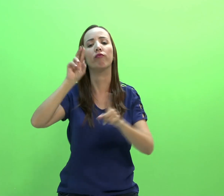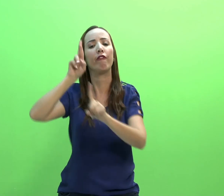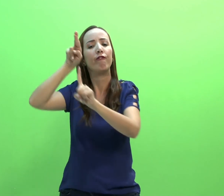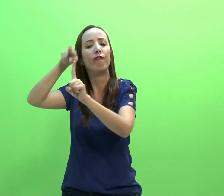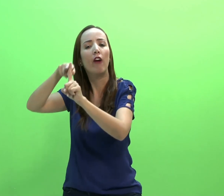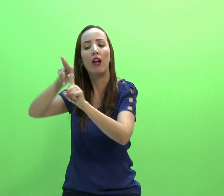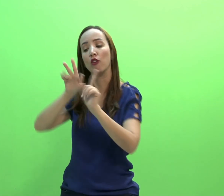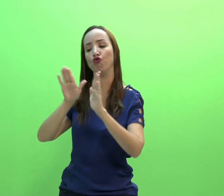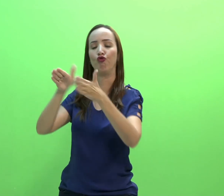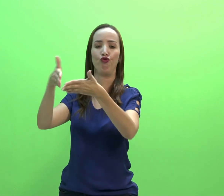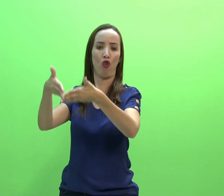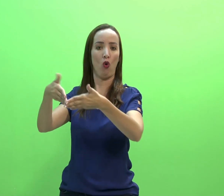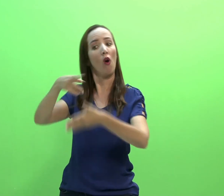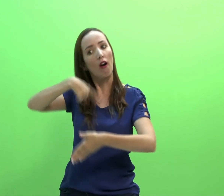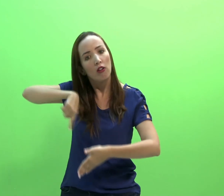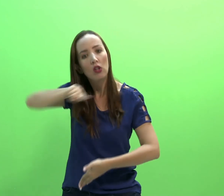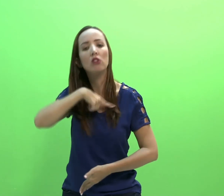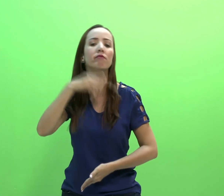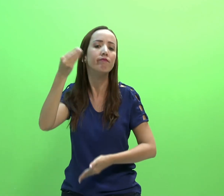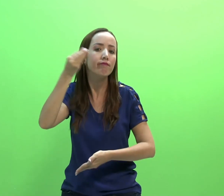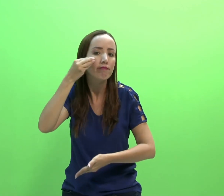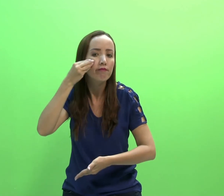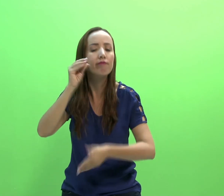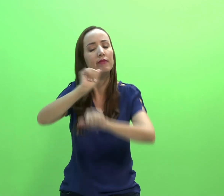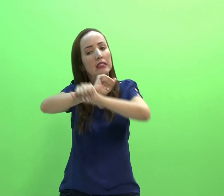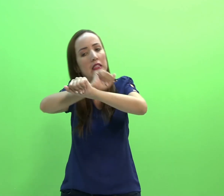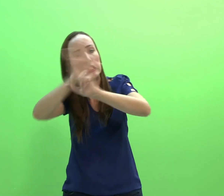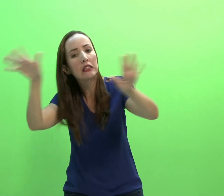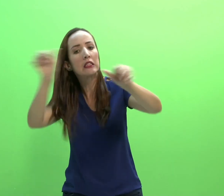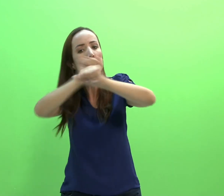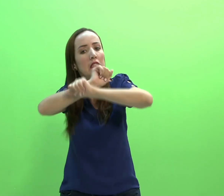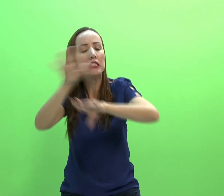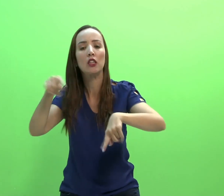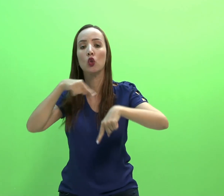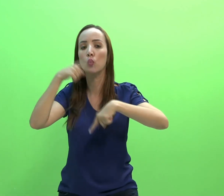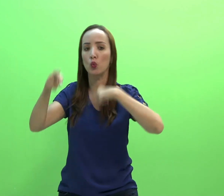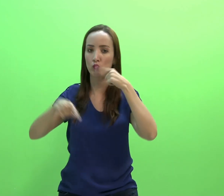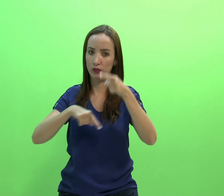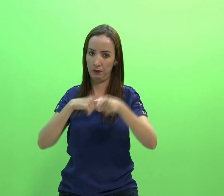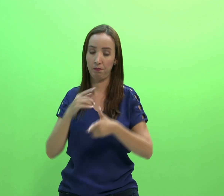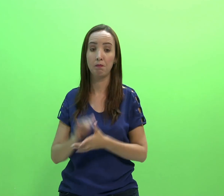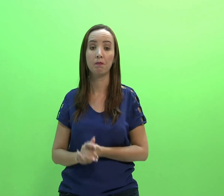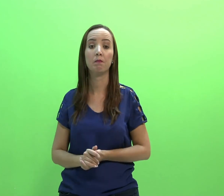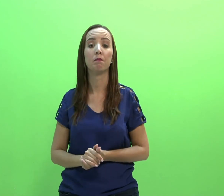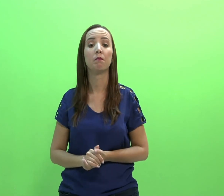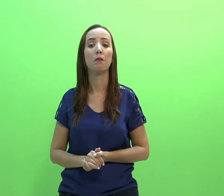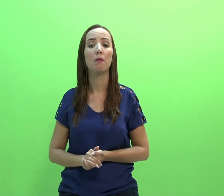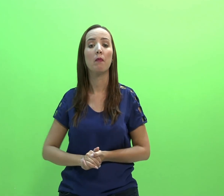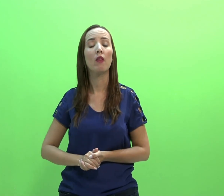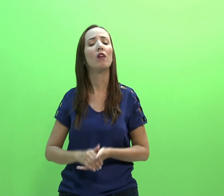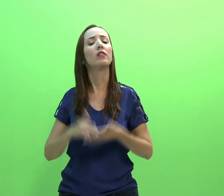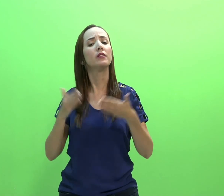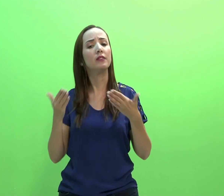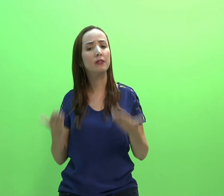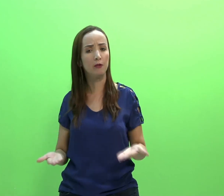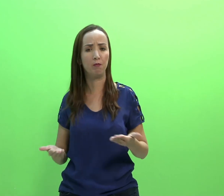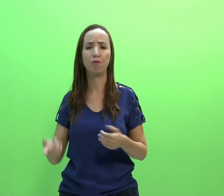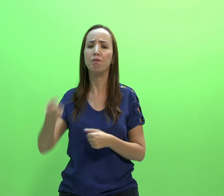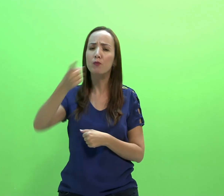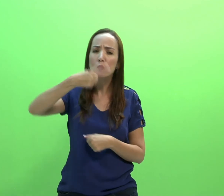Dúvida sobre referência, tente tirar essas dúvidas, tente clareá-las.